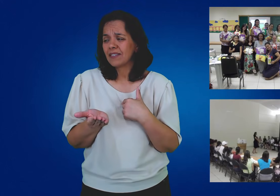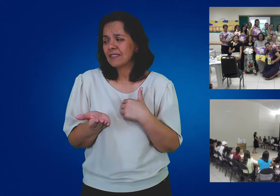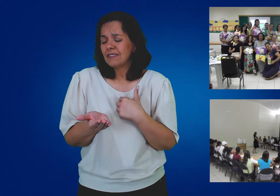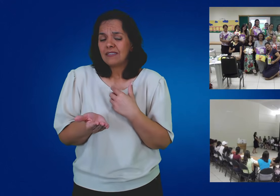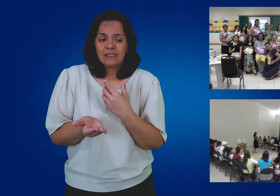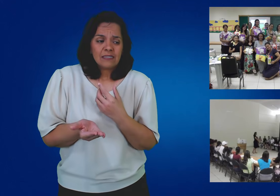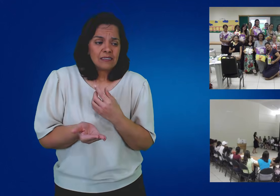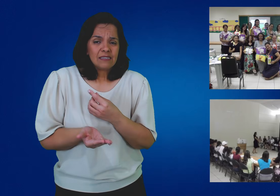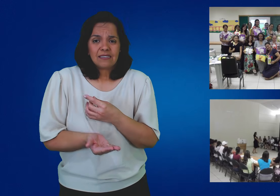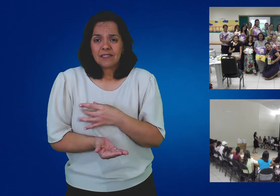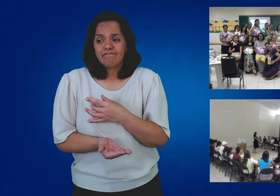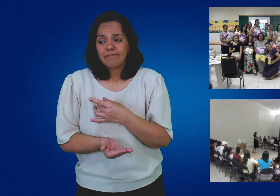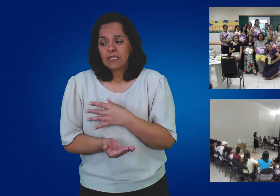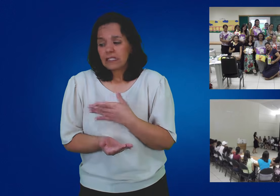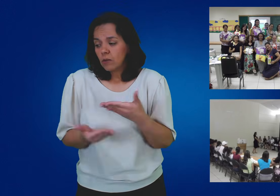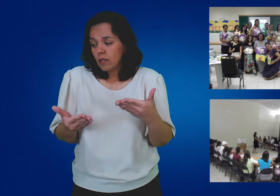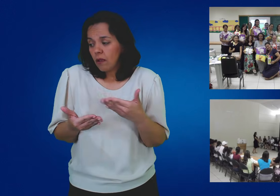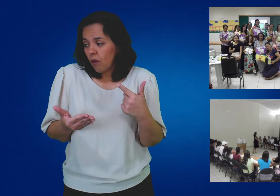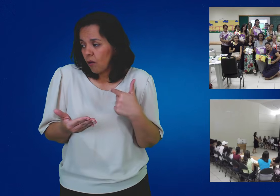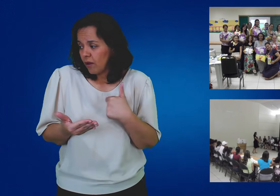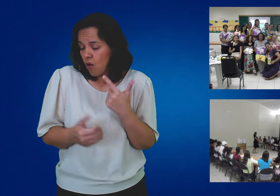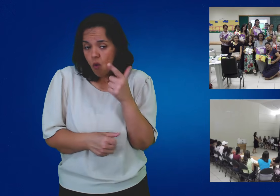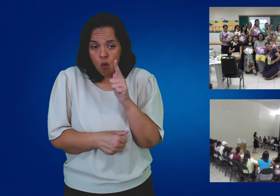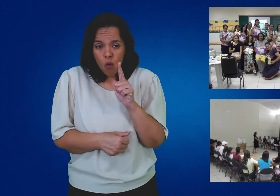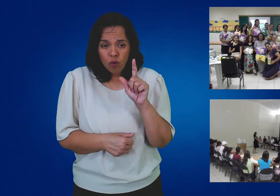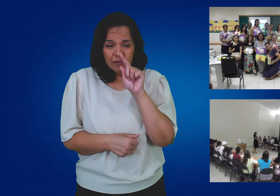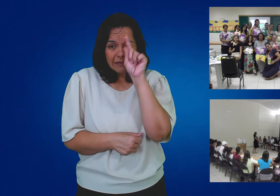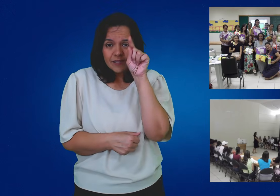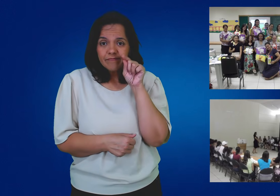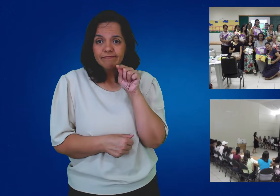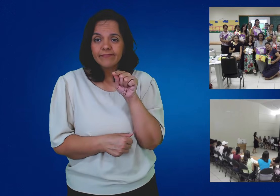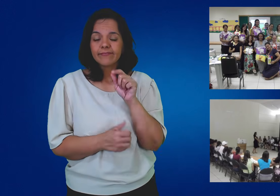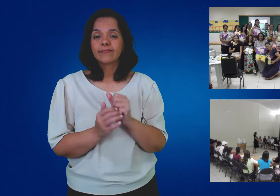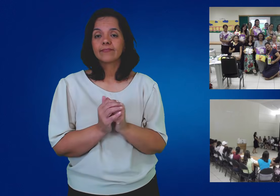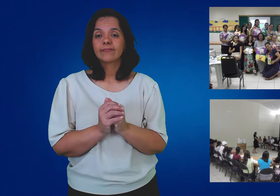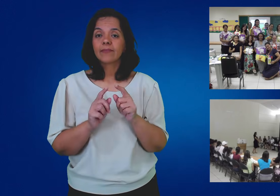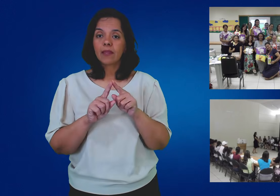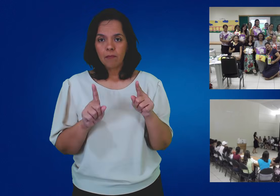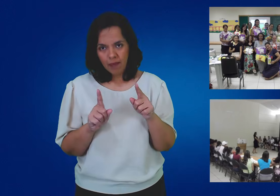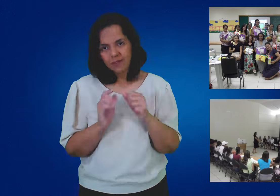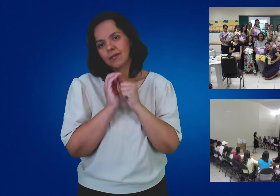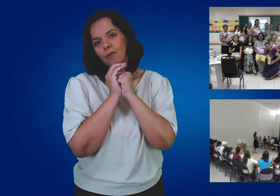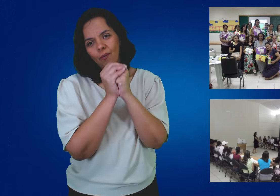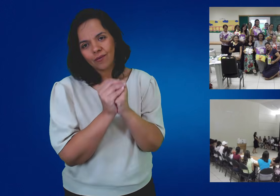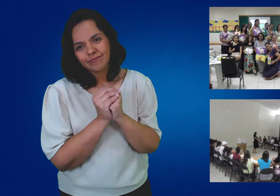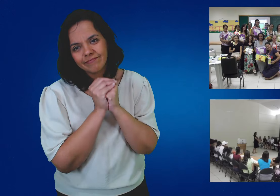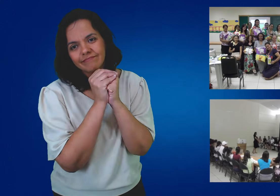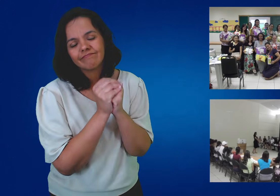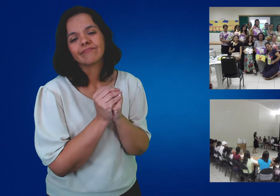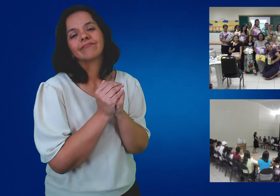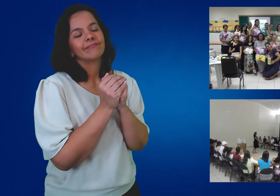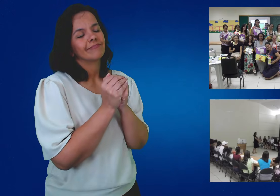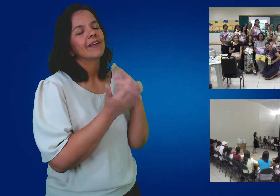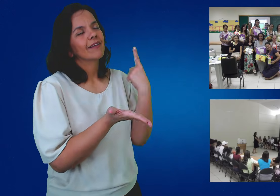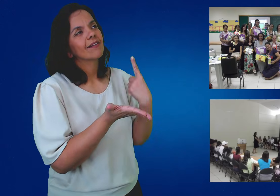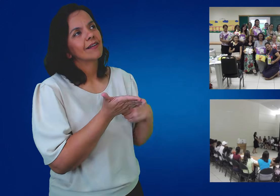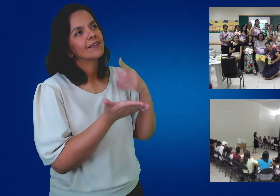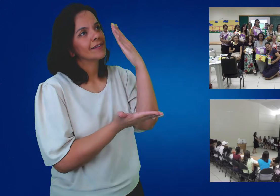E foi muito especial. No início eu sentia medo, será que eu vou conseguir? Mas eu